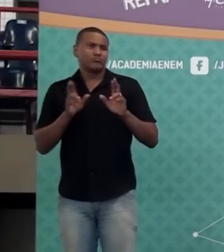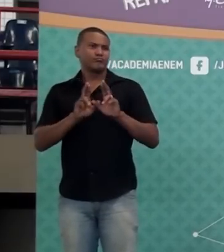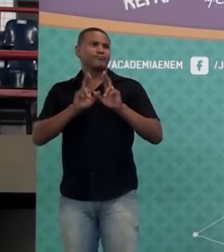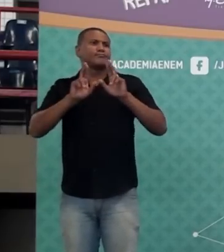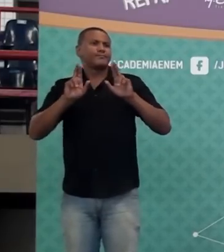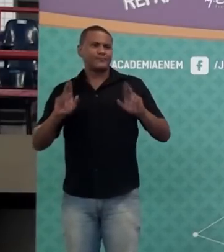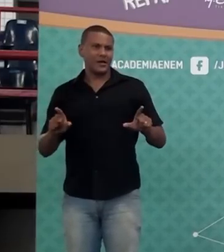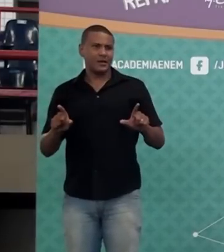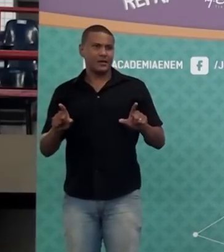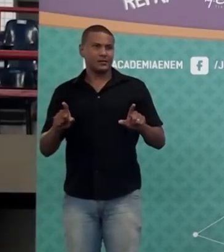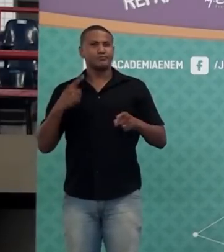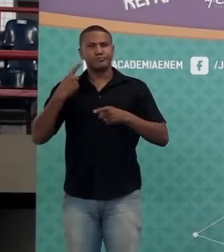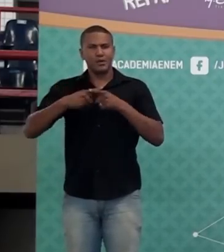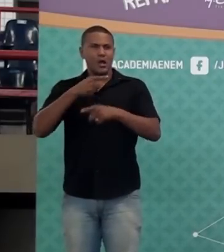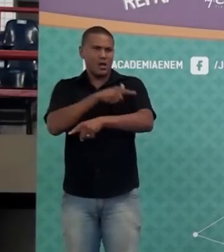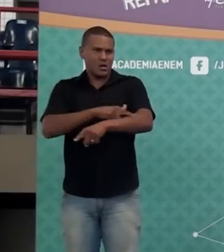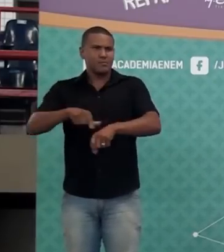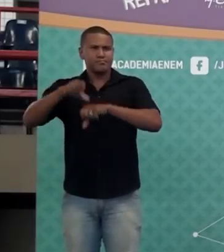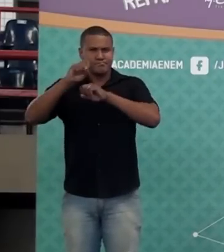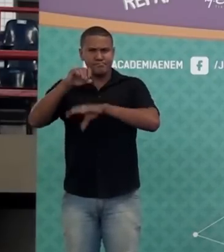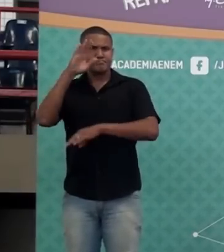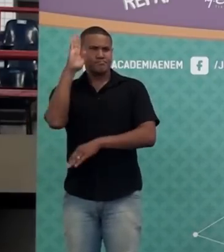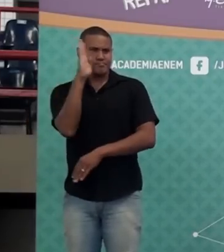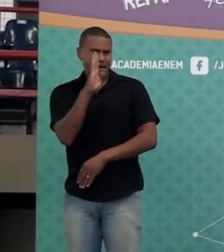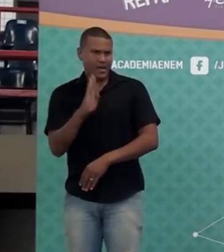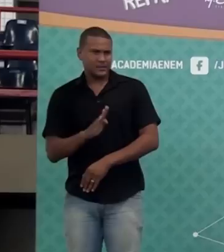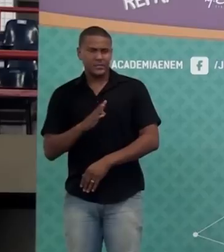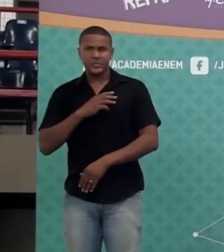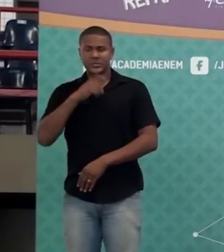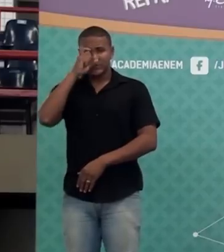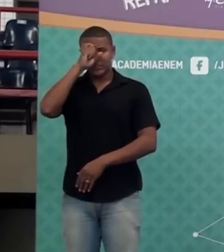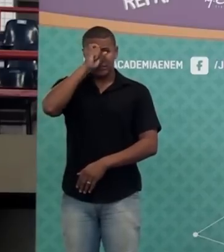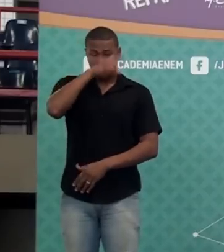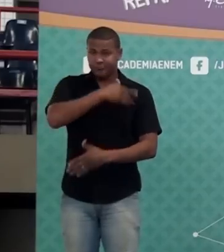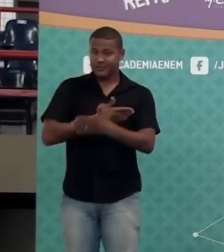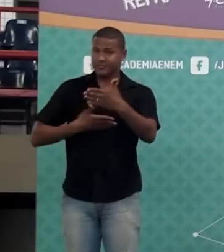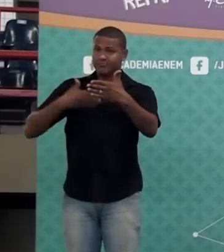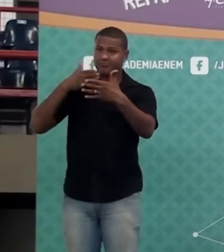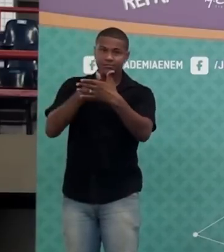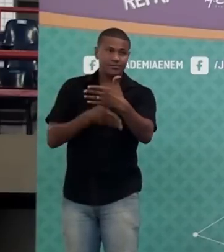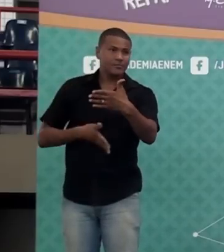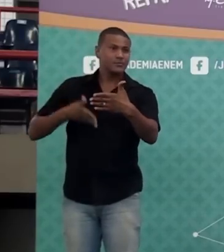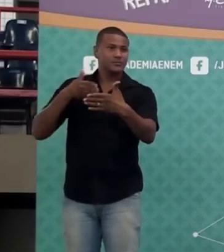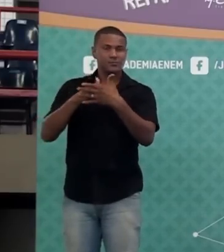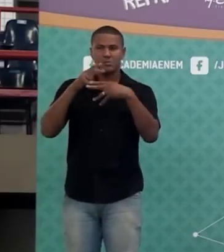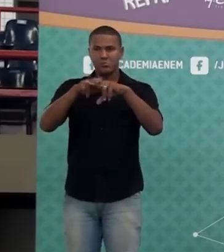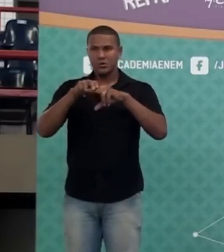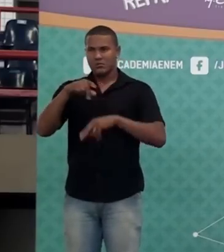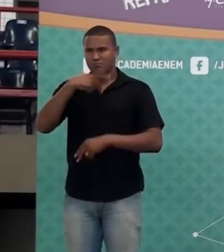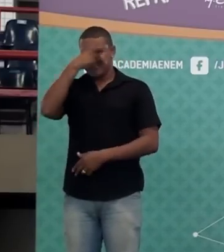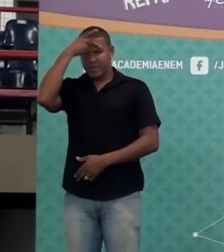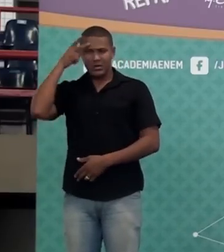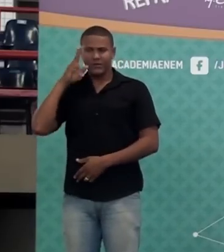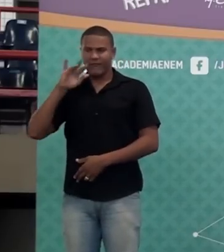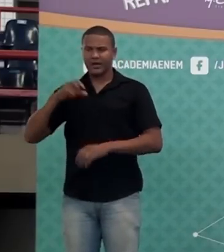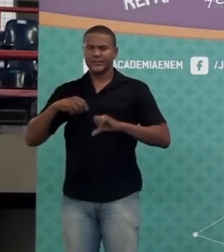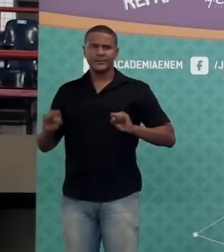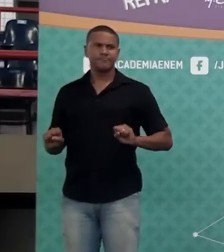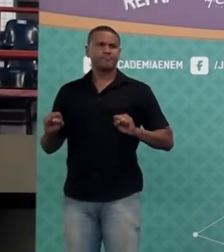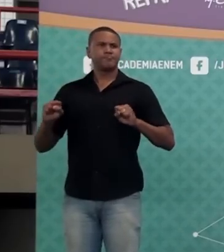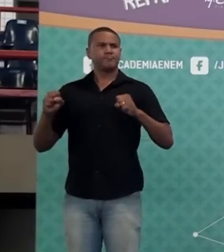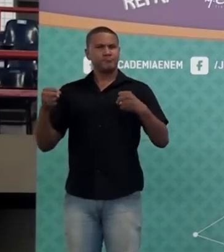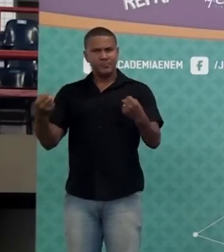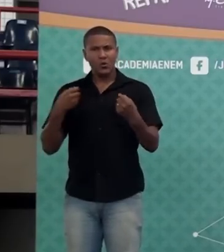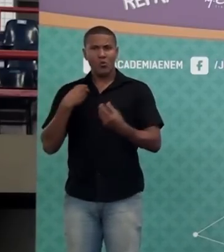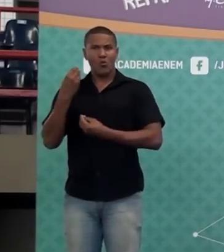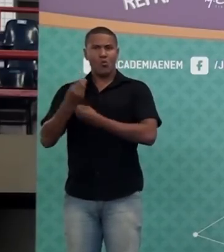por inúmeras dificuldades, fazendo que as pessoas busquem vencer os desafios de variadas